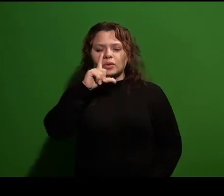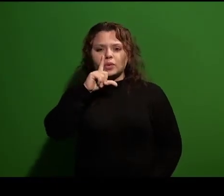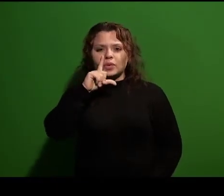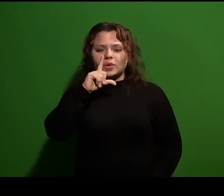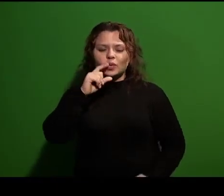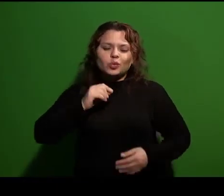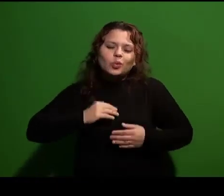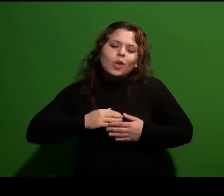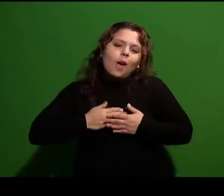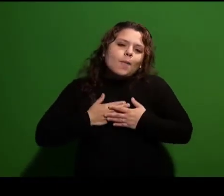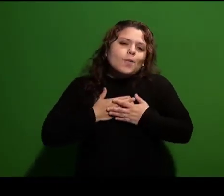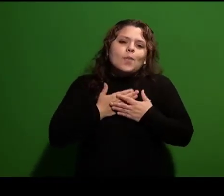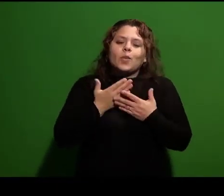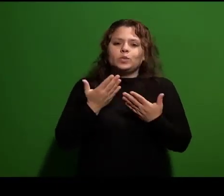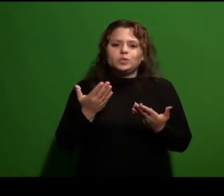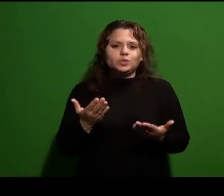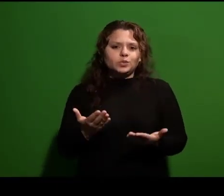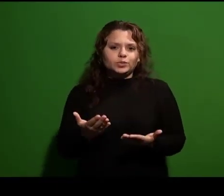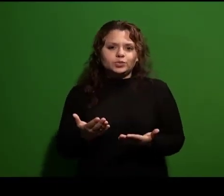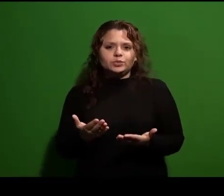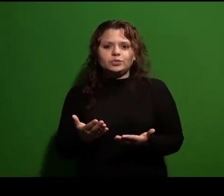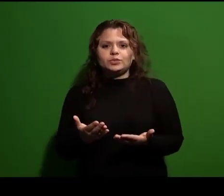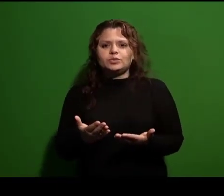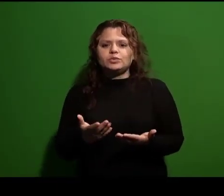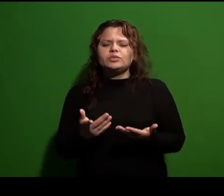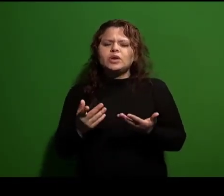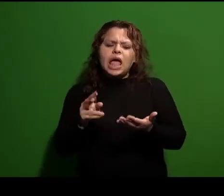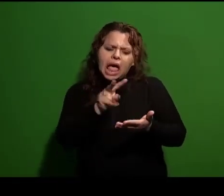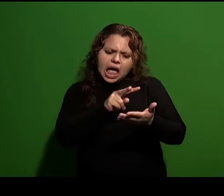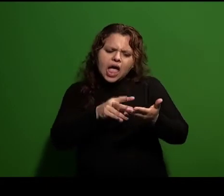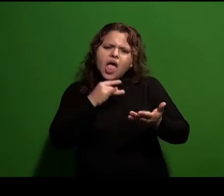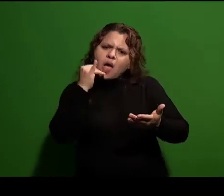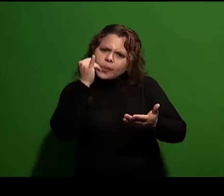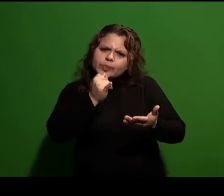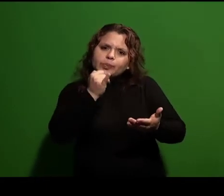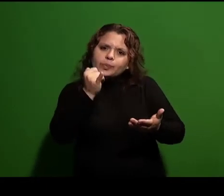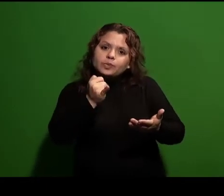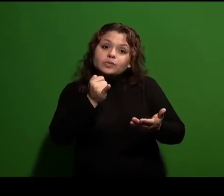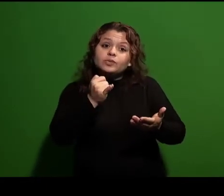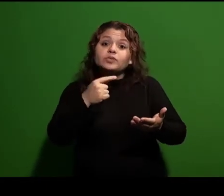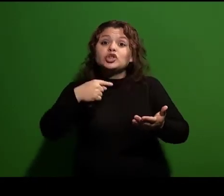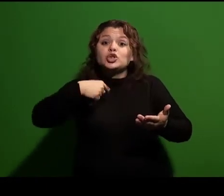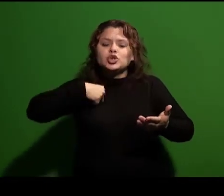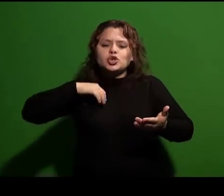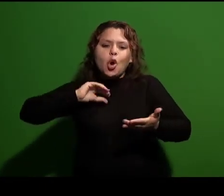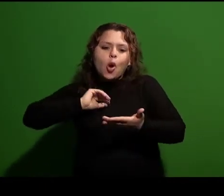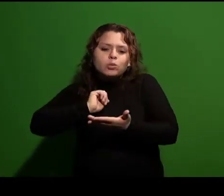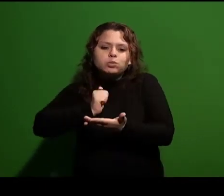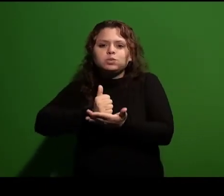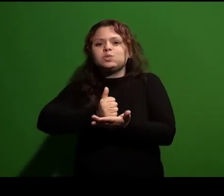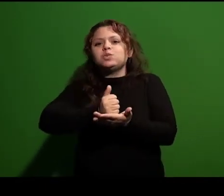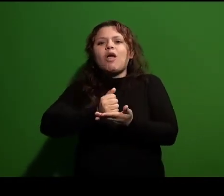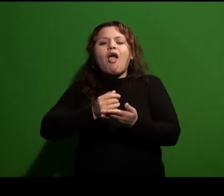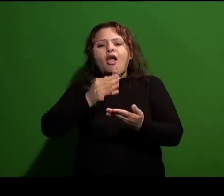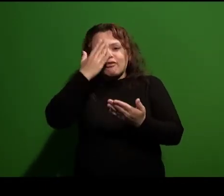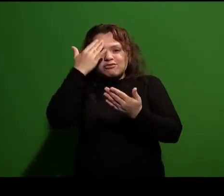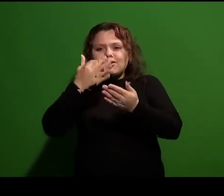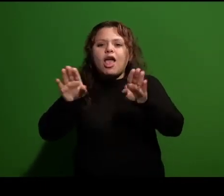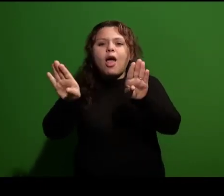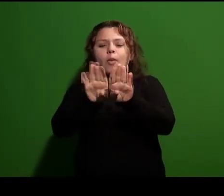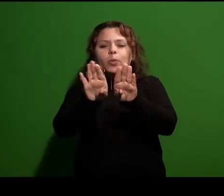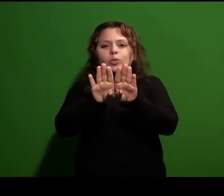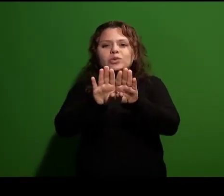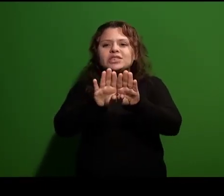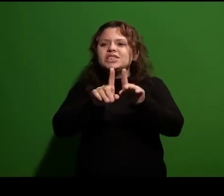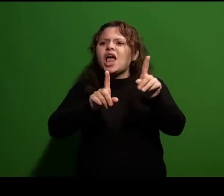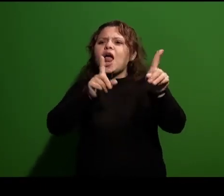Jueves 4 de julio. Un amor inconmovible. Apocalipsis 3:20. He aquí yo estoy a la